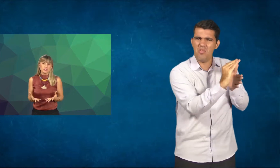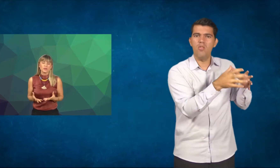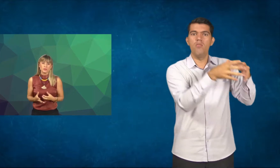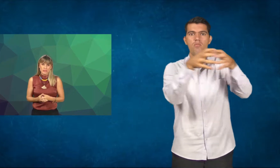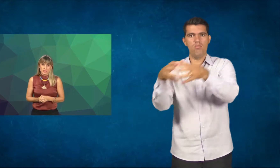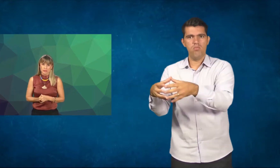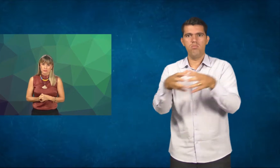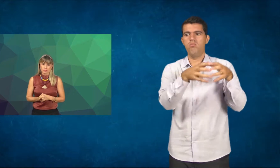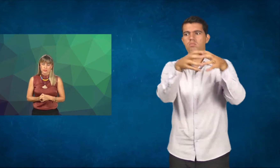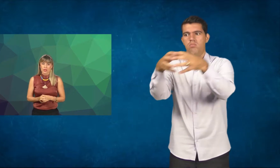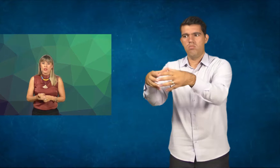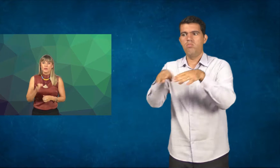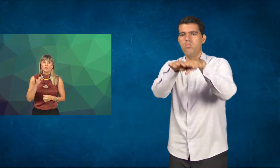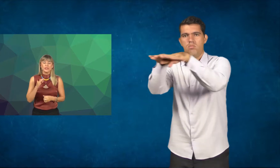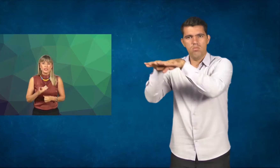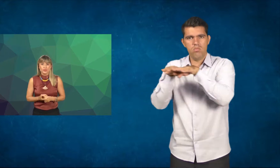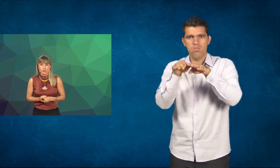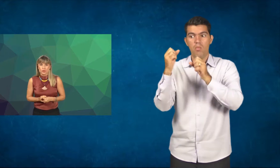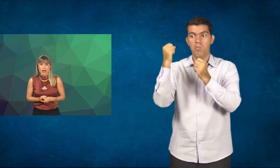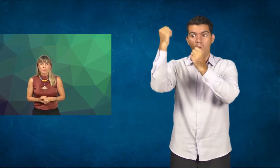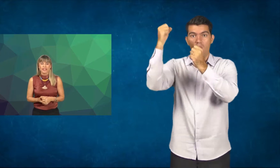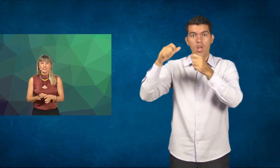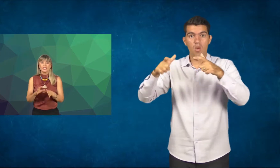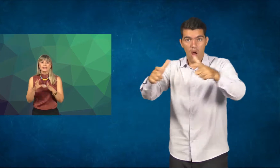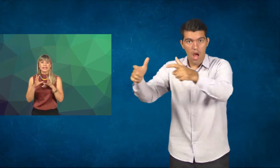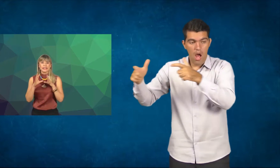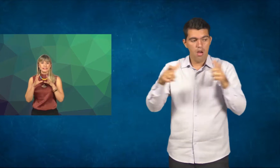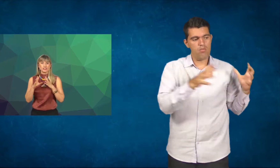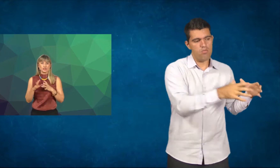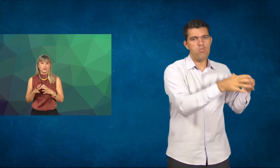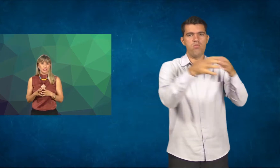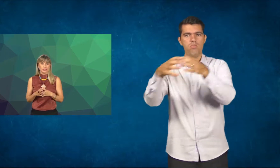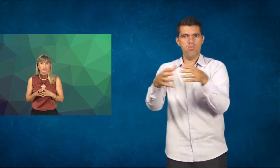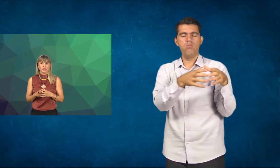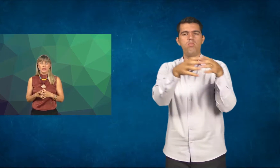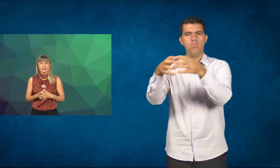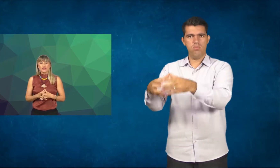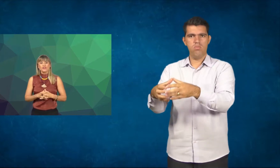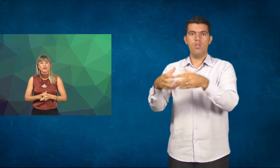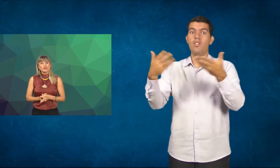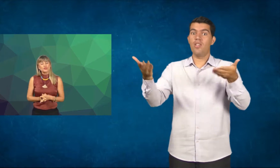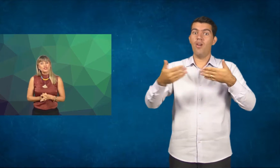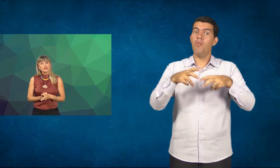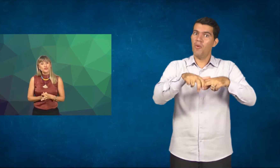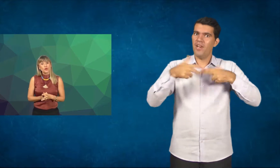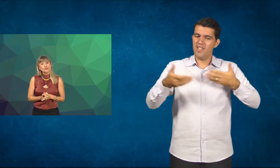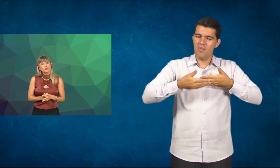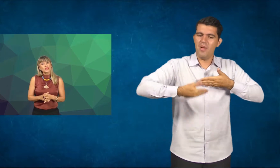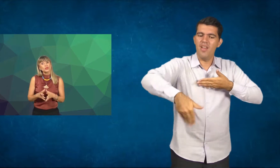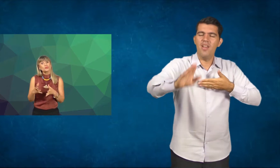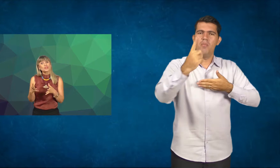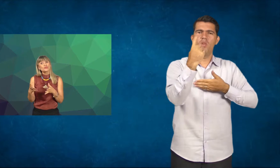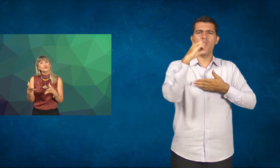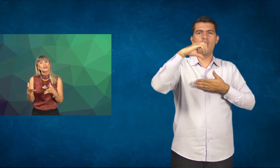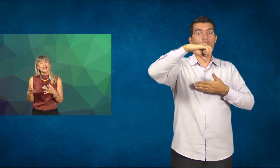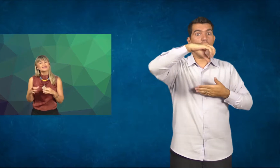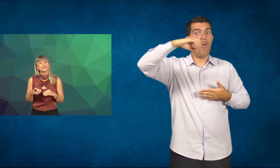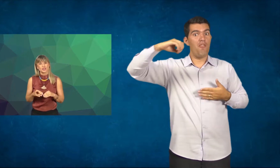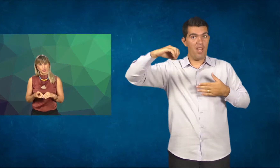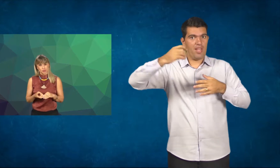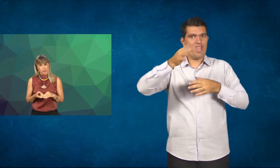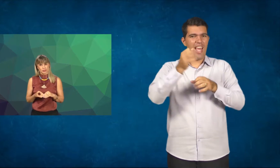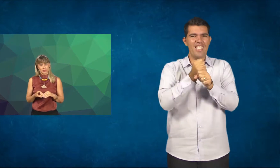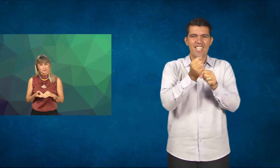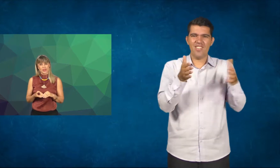poder precisam acontecer. Por isso, a partir da década de 90, vemos um esforço para a inclusão